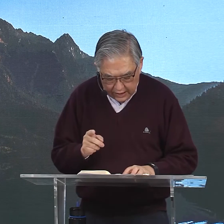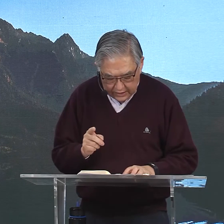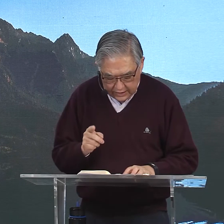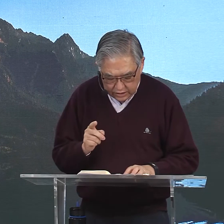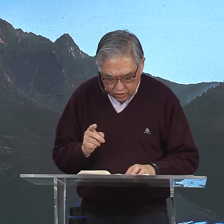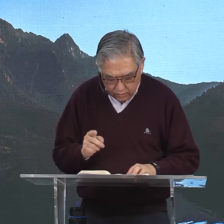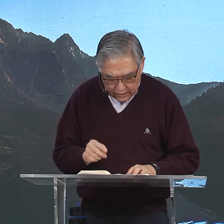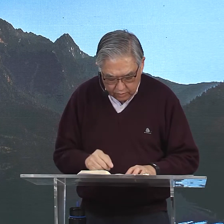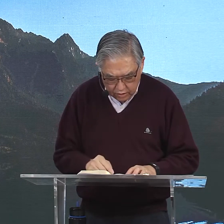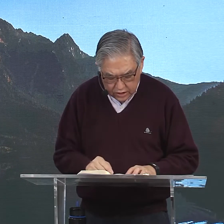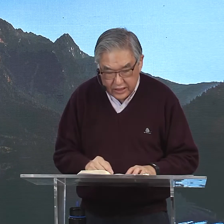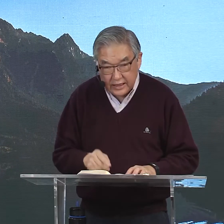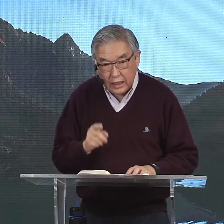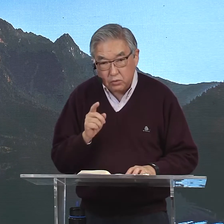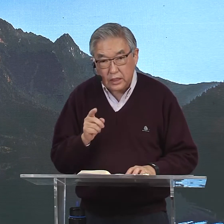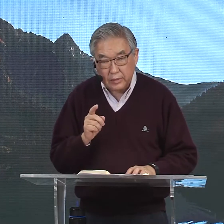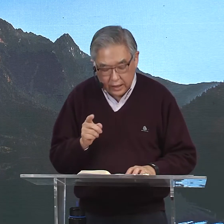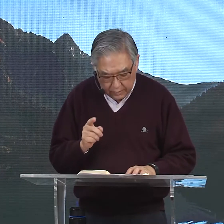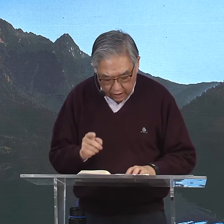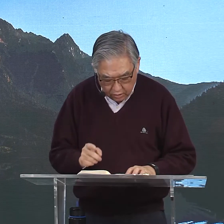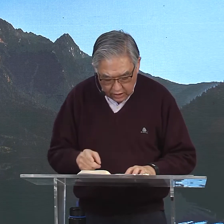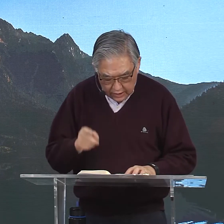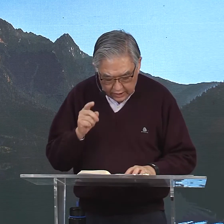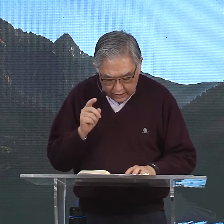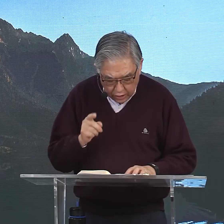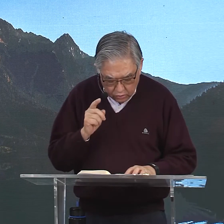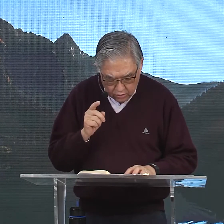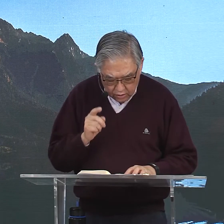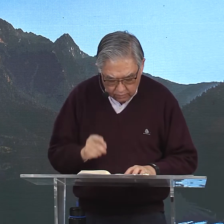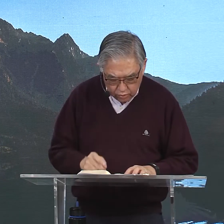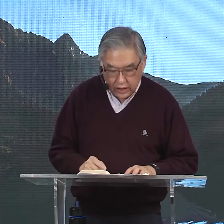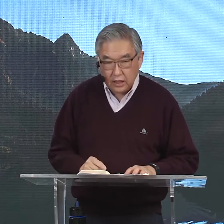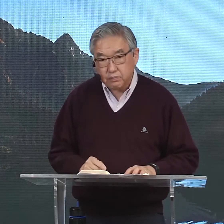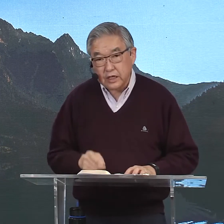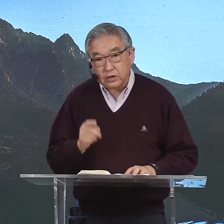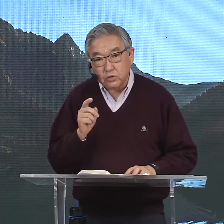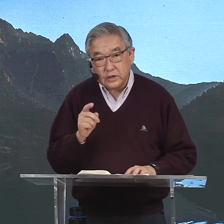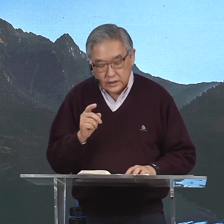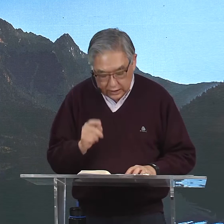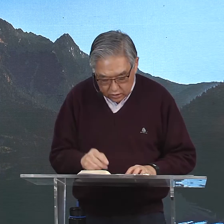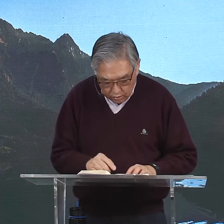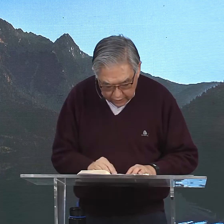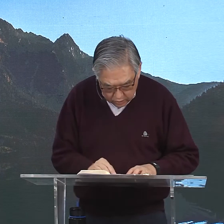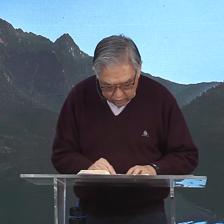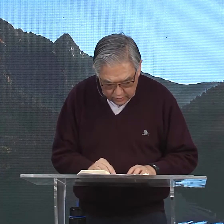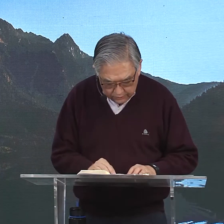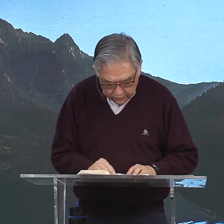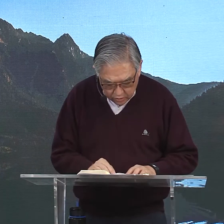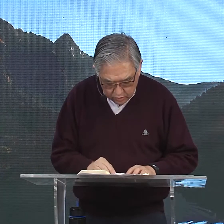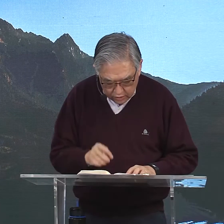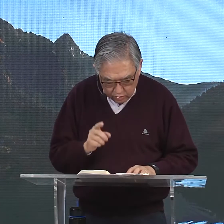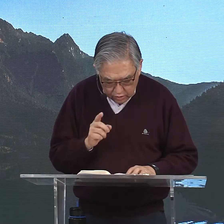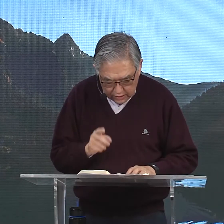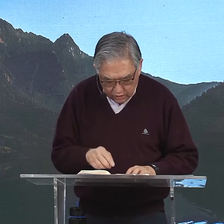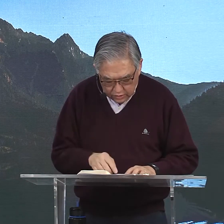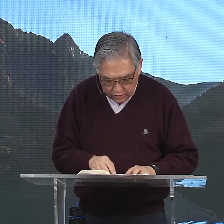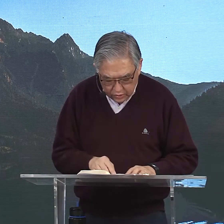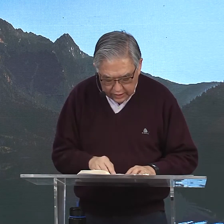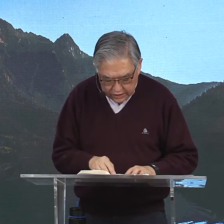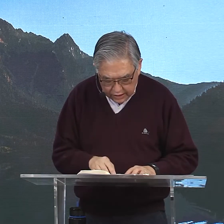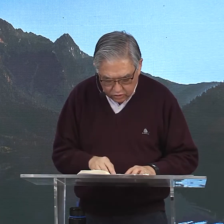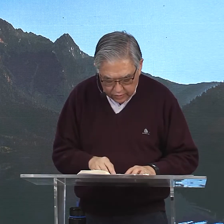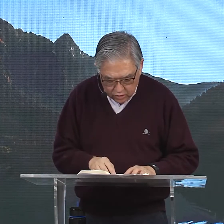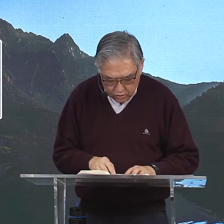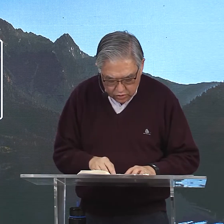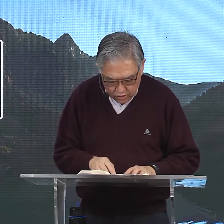ande pelo vale da sombra da morte não temerei mal nenhum porque porque tu estás comigo o teu bordão